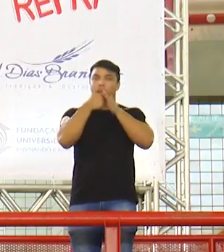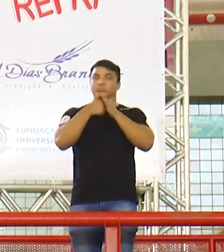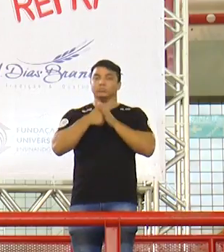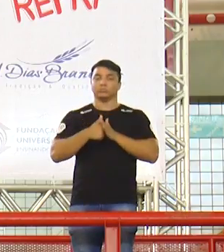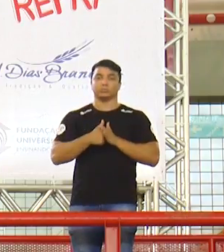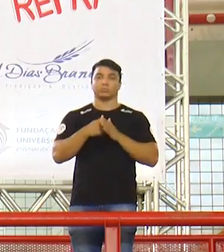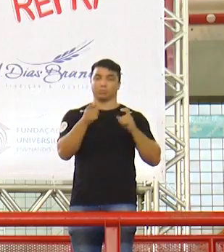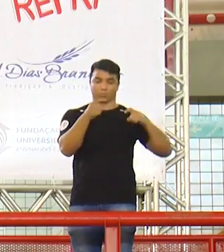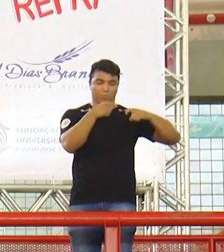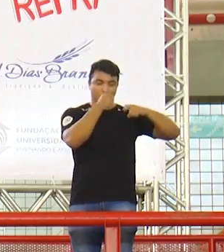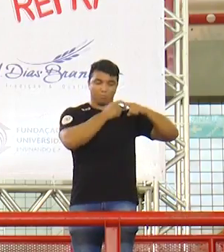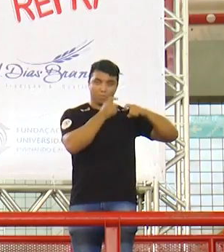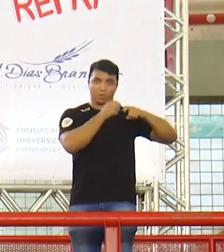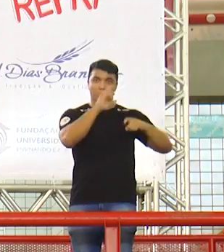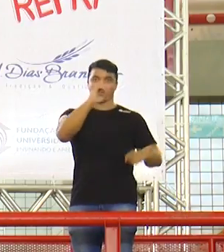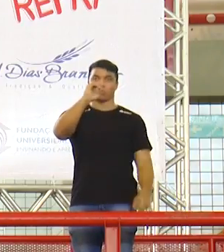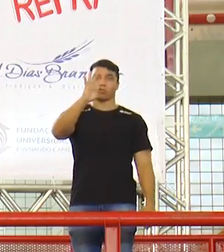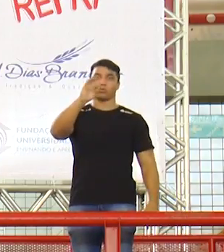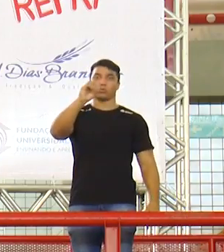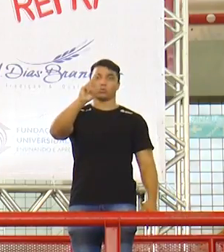médico. O